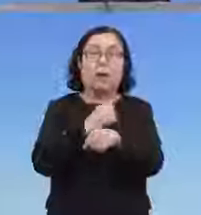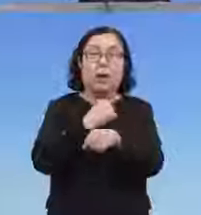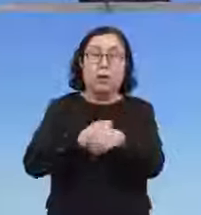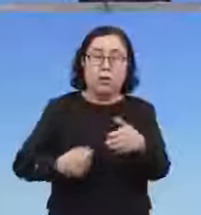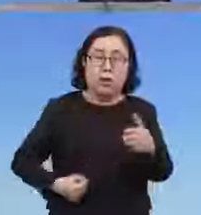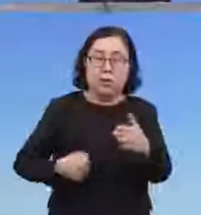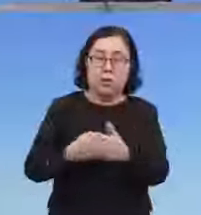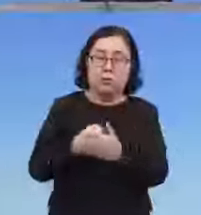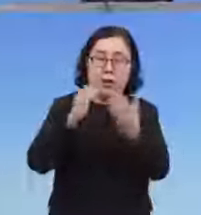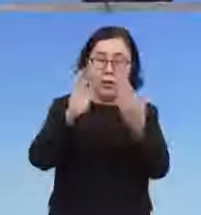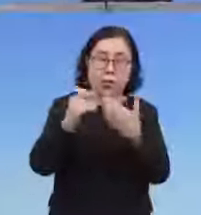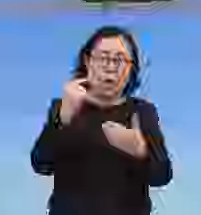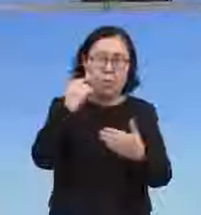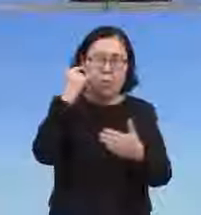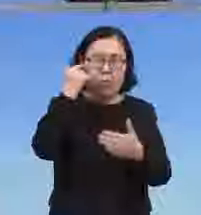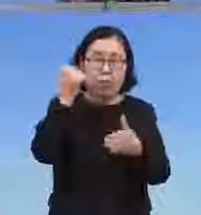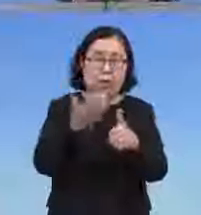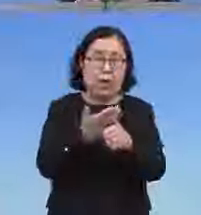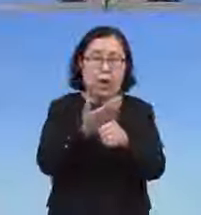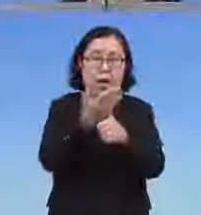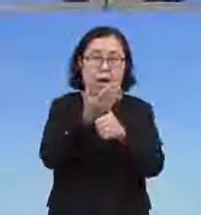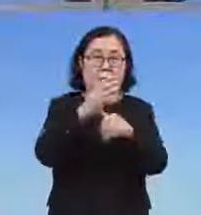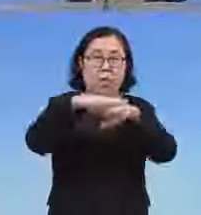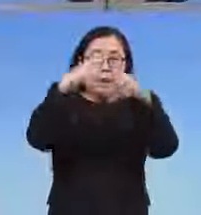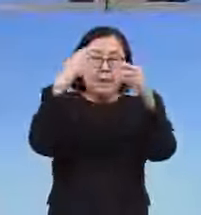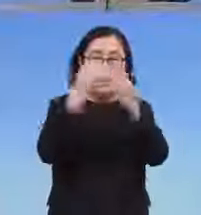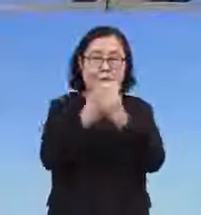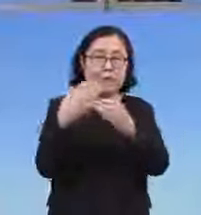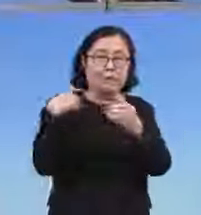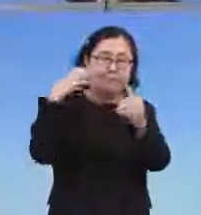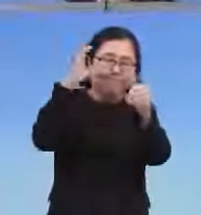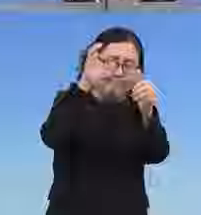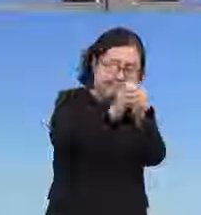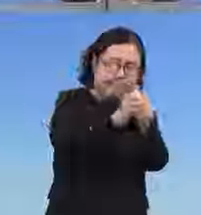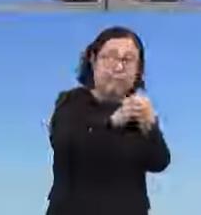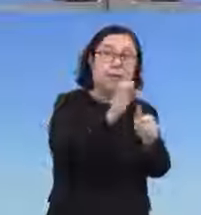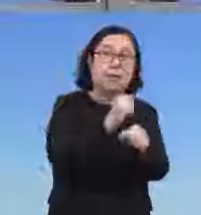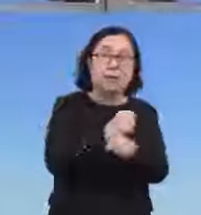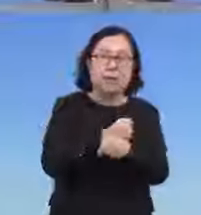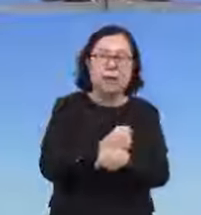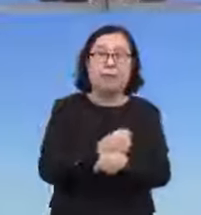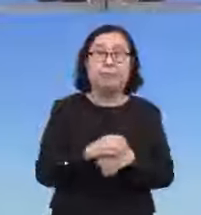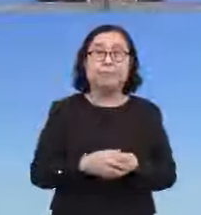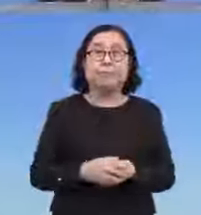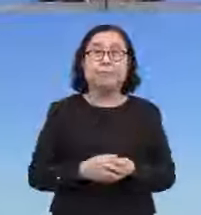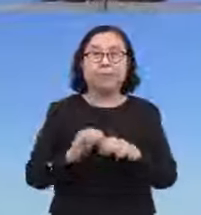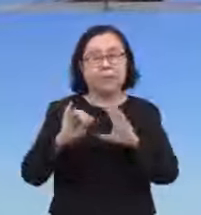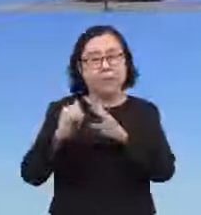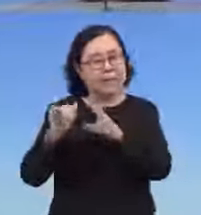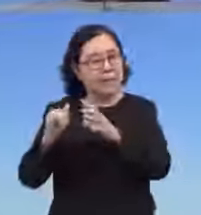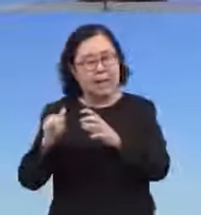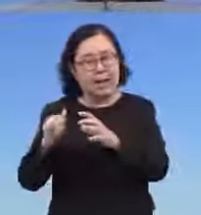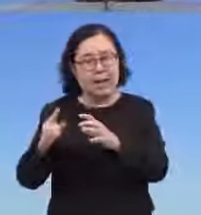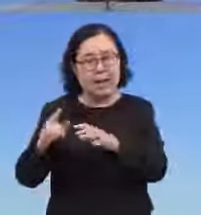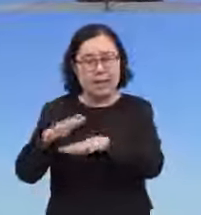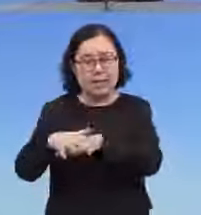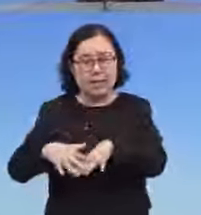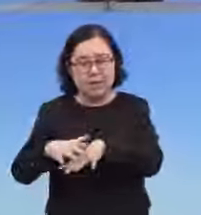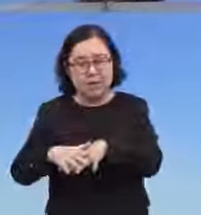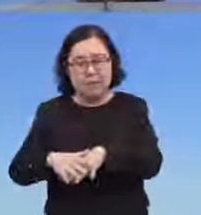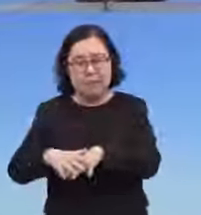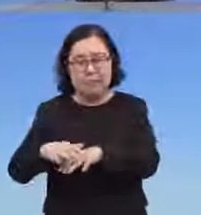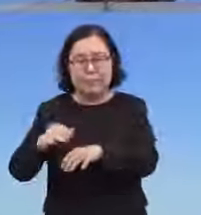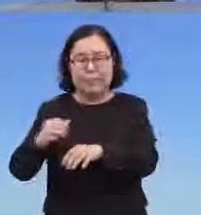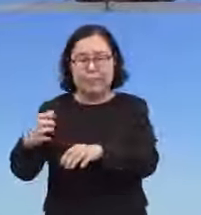진을 치면서부터 목회에 올인하게 된 것 같습니다. 하나님 나라도 마찬가지예요. 여러분, 세상의 그물